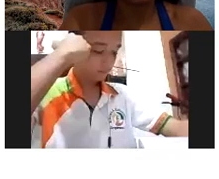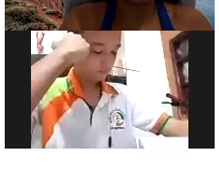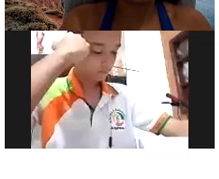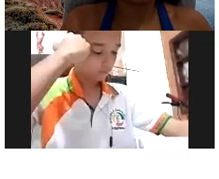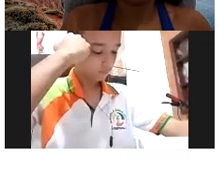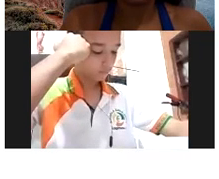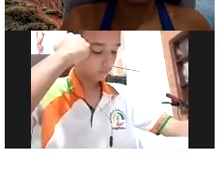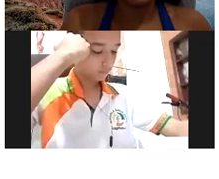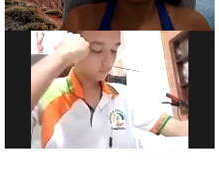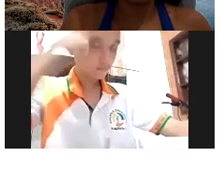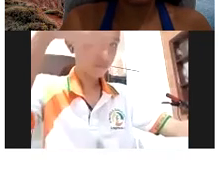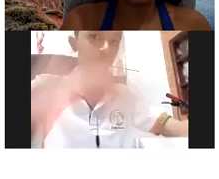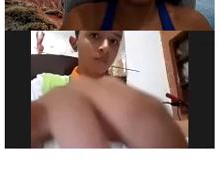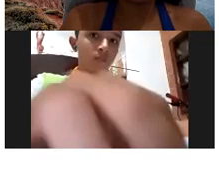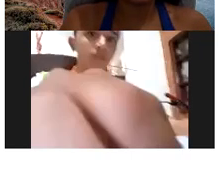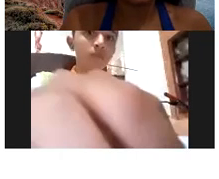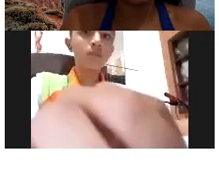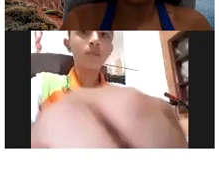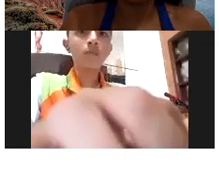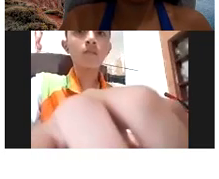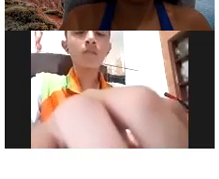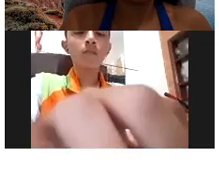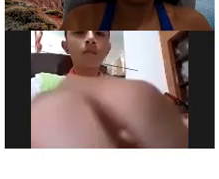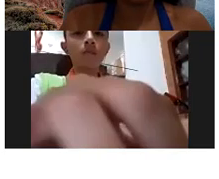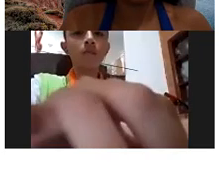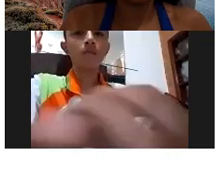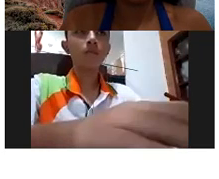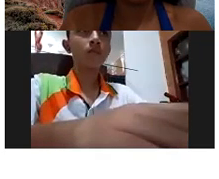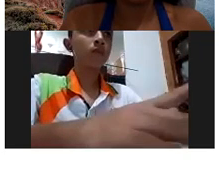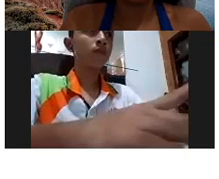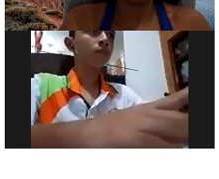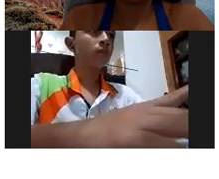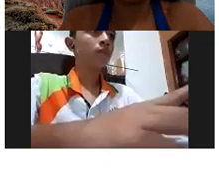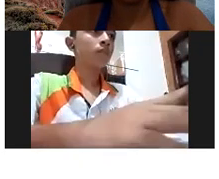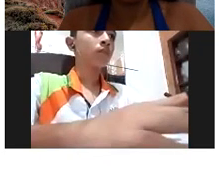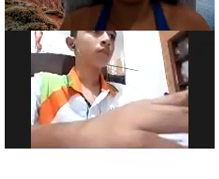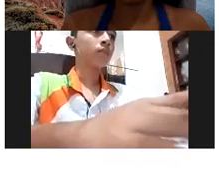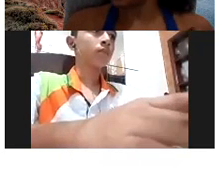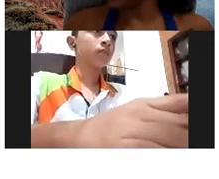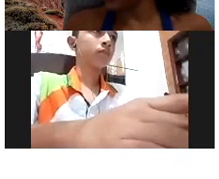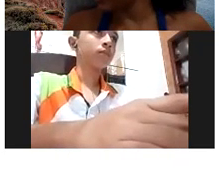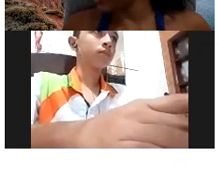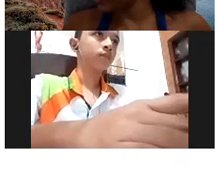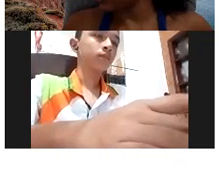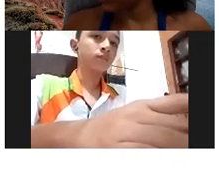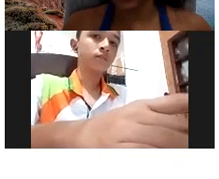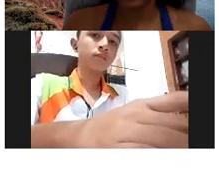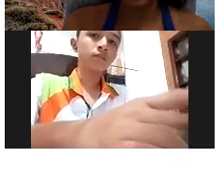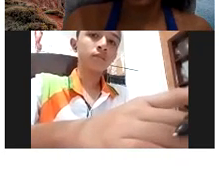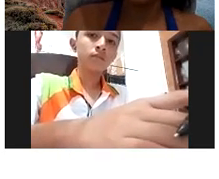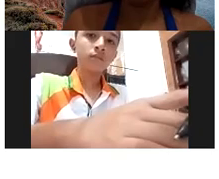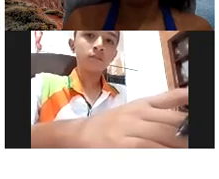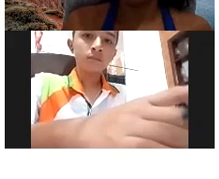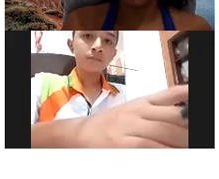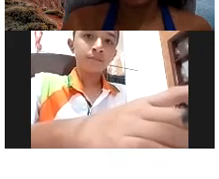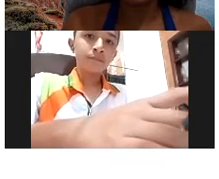dupla a gente vai ter o n a c l O que é o nosso querido sal de